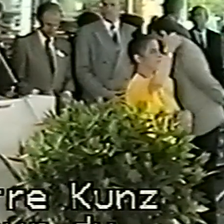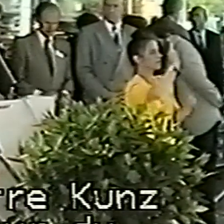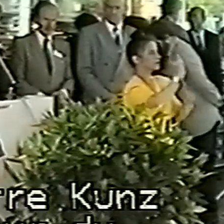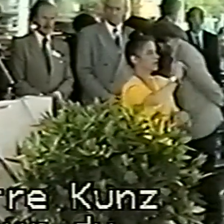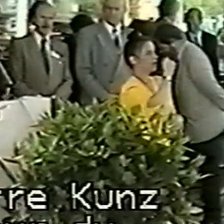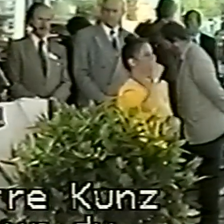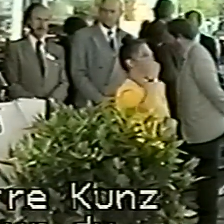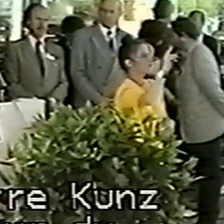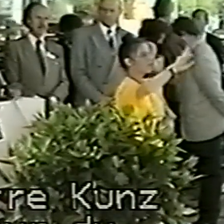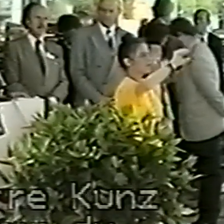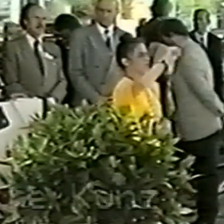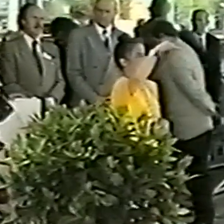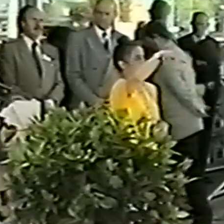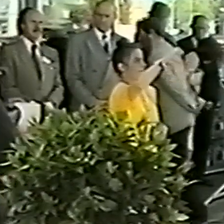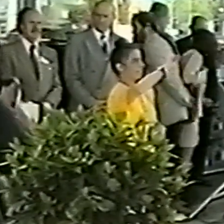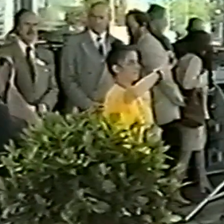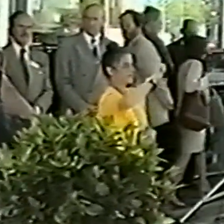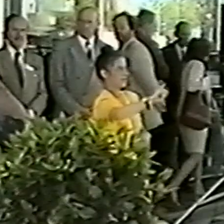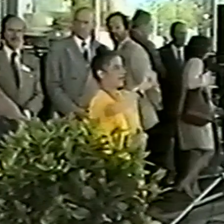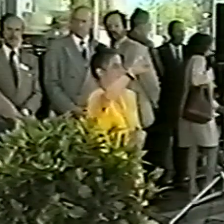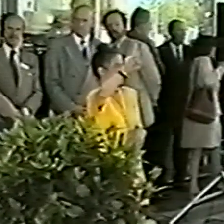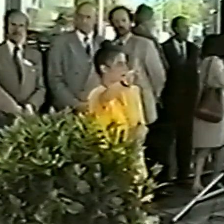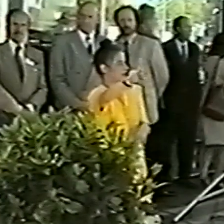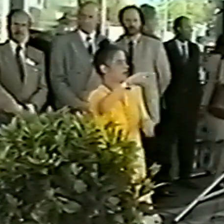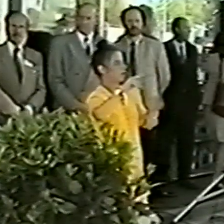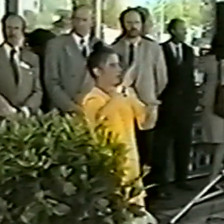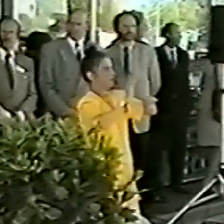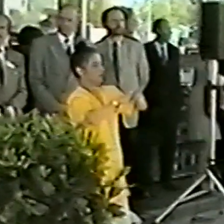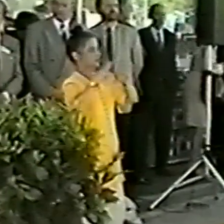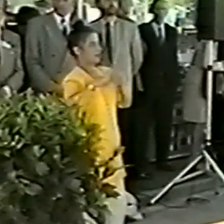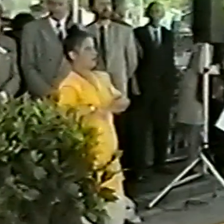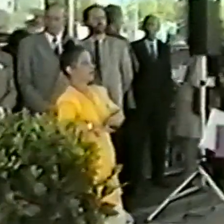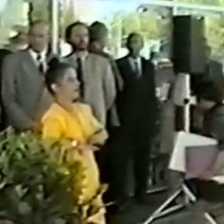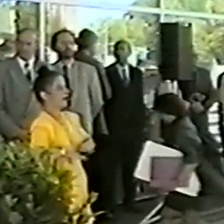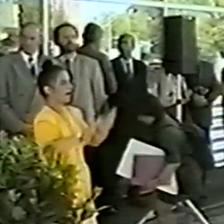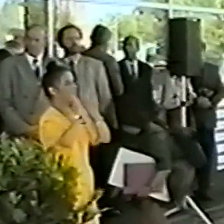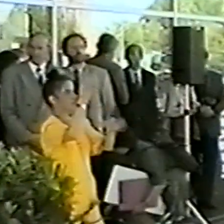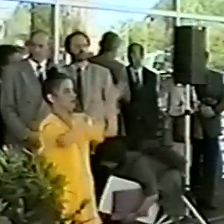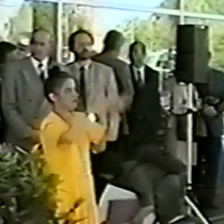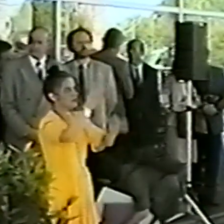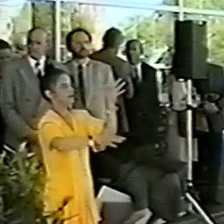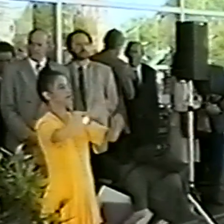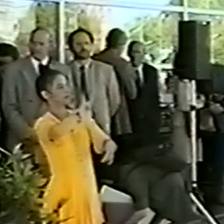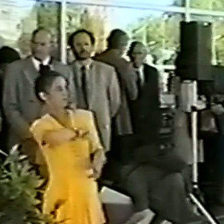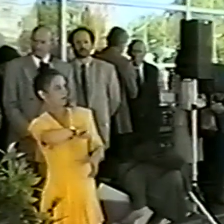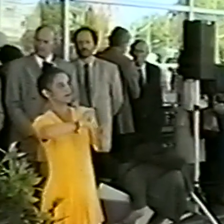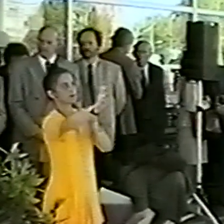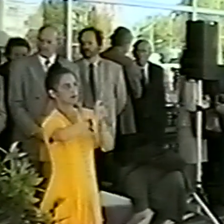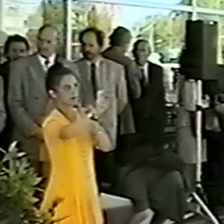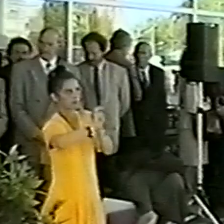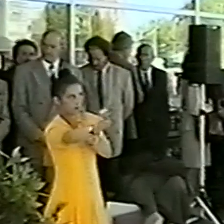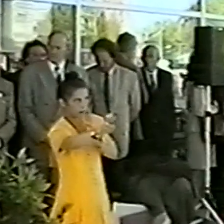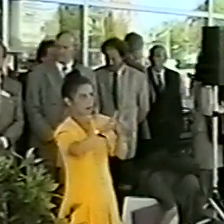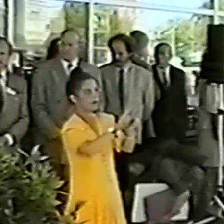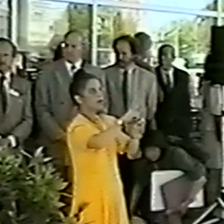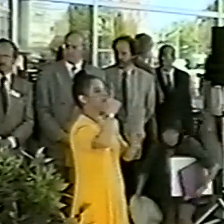Gérard Ramseyer, conseiller d'État en charge du département de justice et police et transport. M.